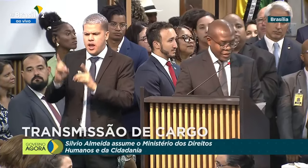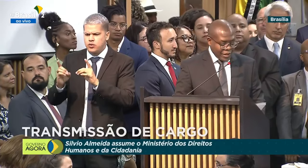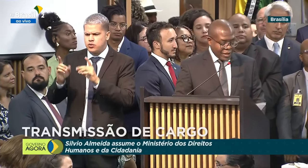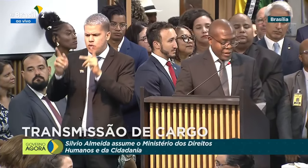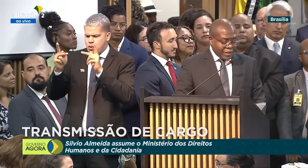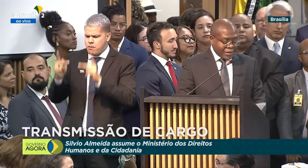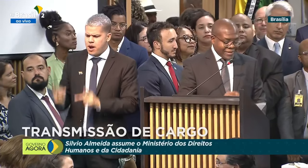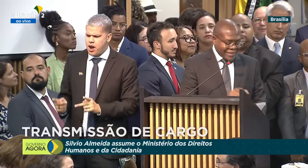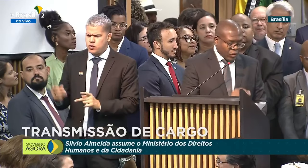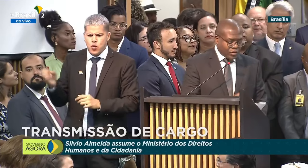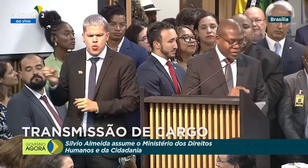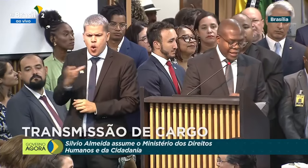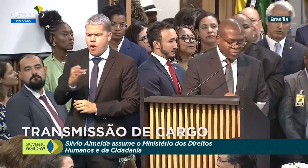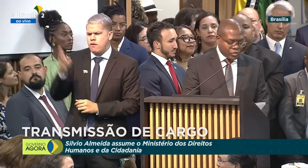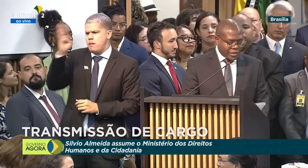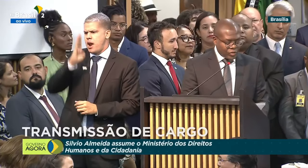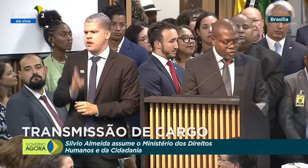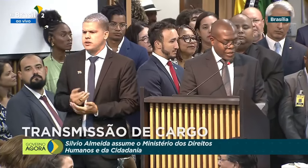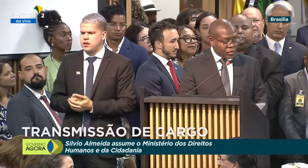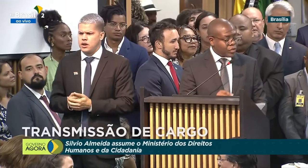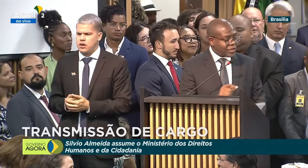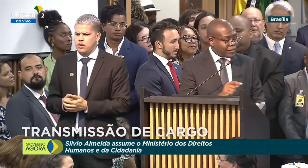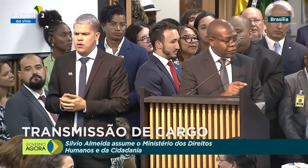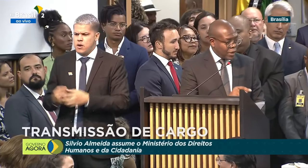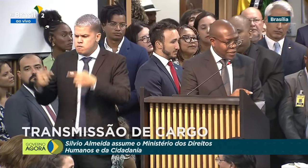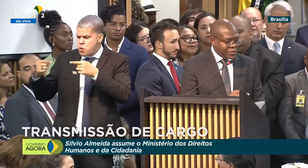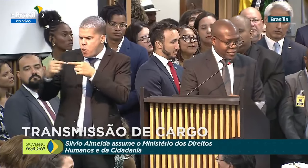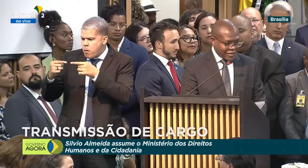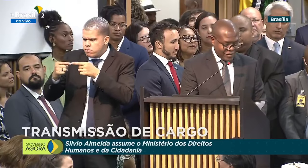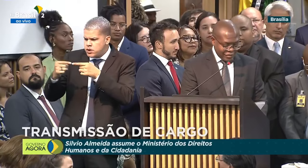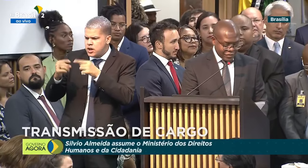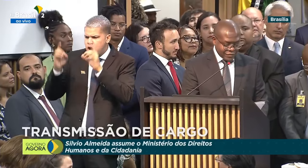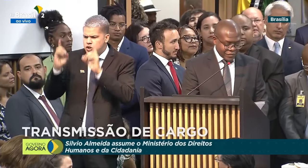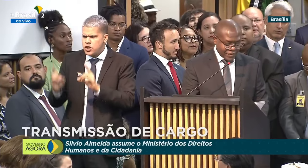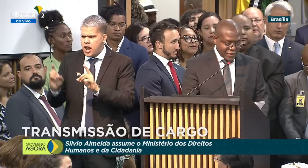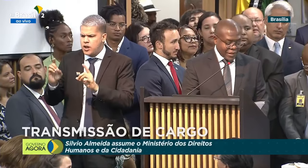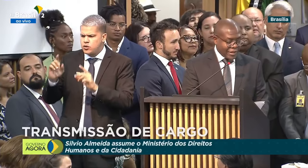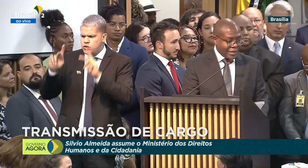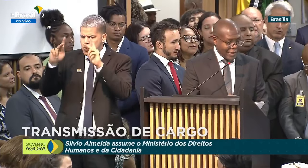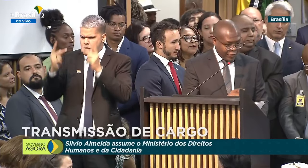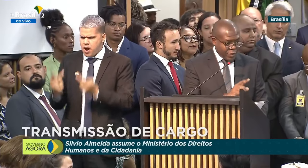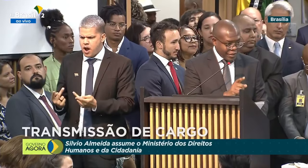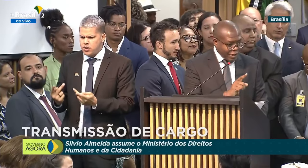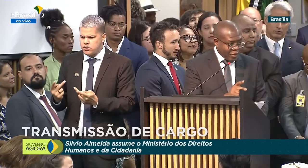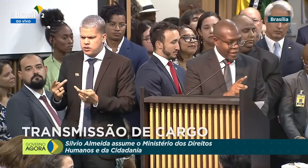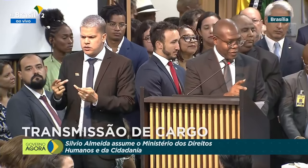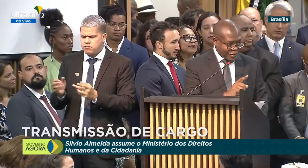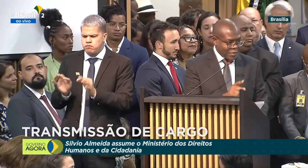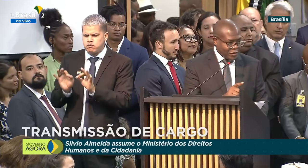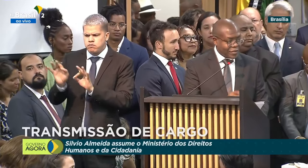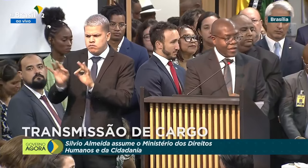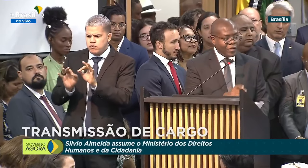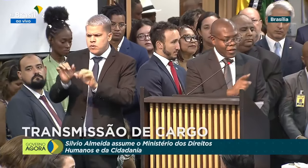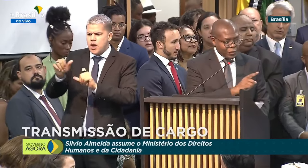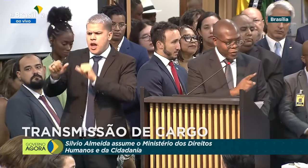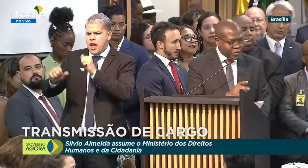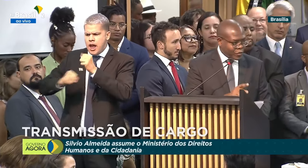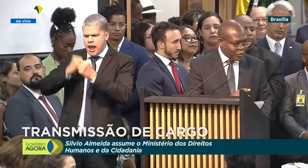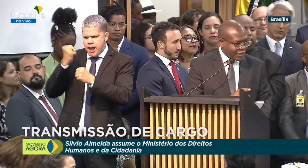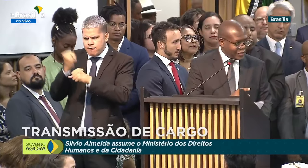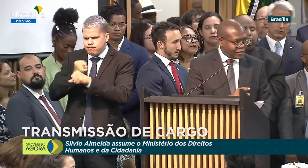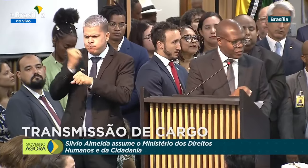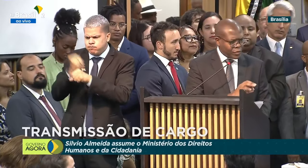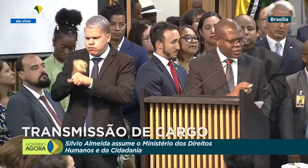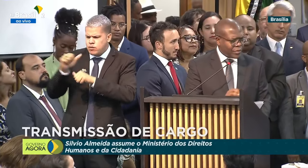Brasil se condizente com os direitos humanos Nossa reforma administrativa é Reforma que não é nós sabemos olha